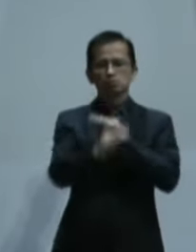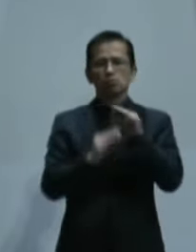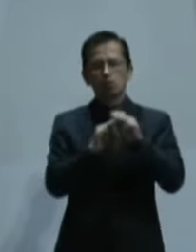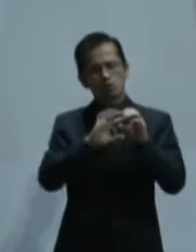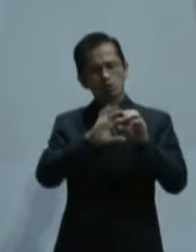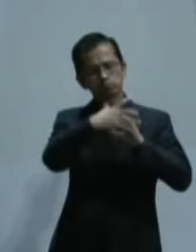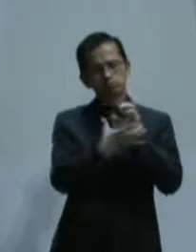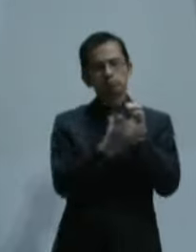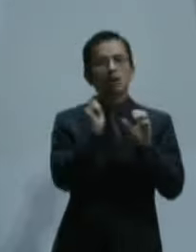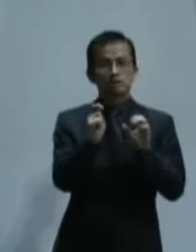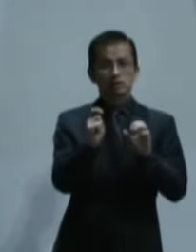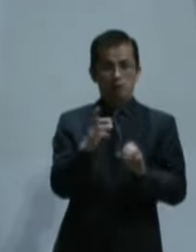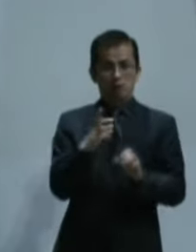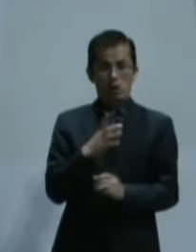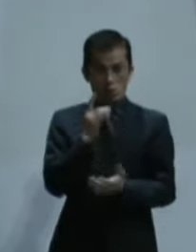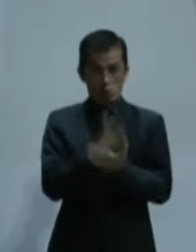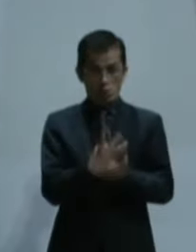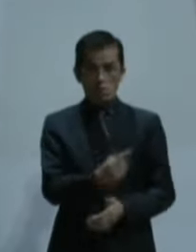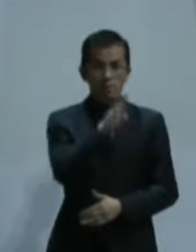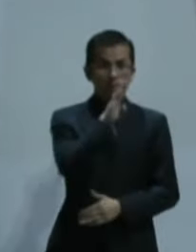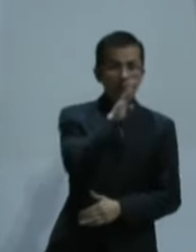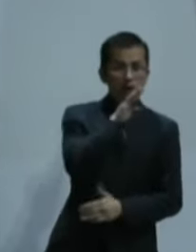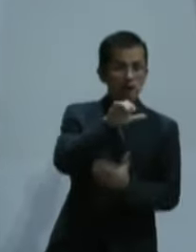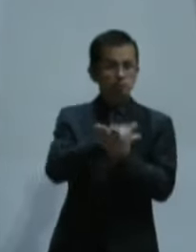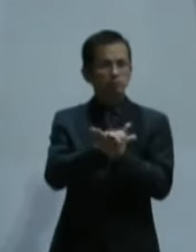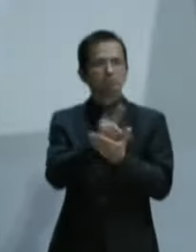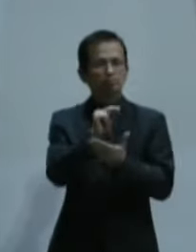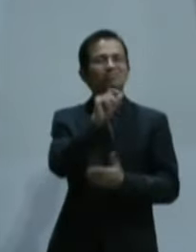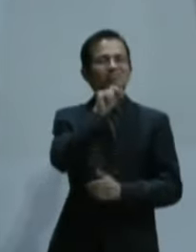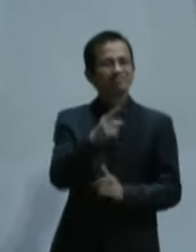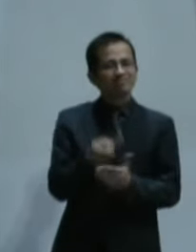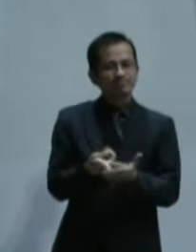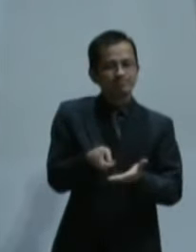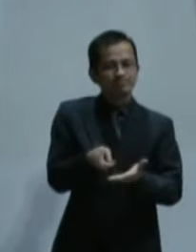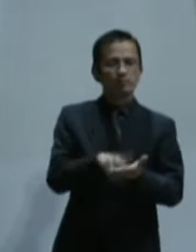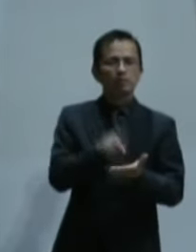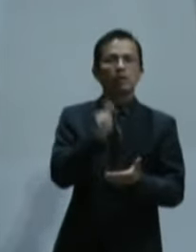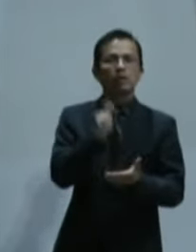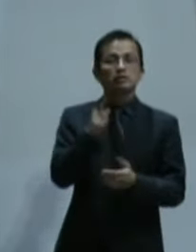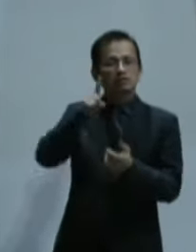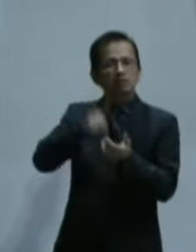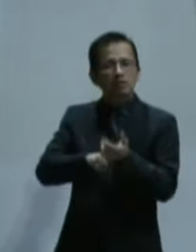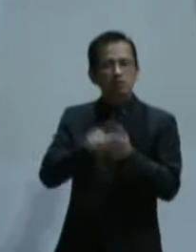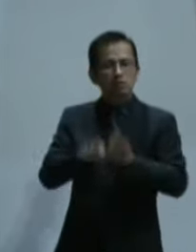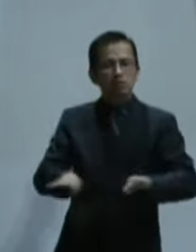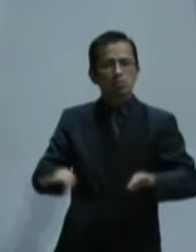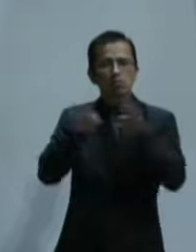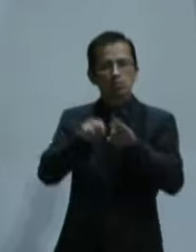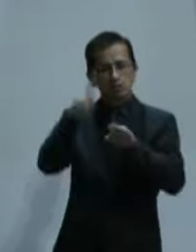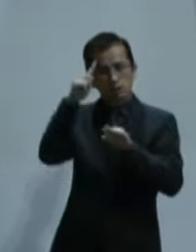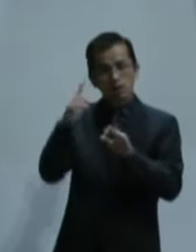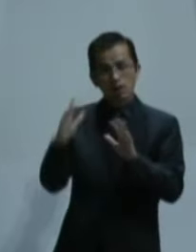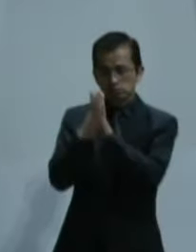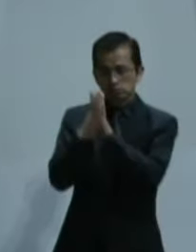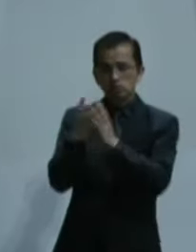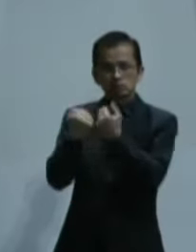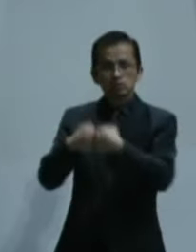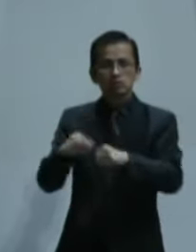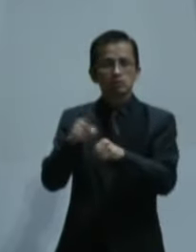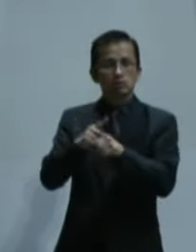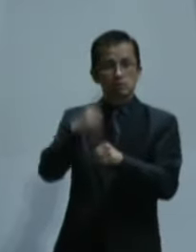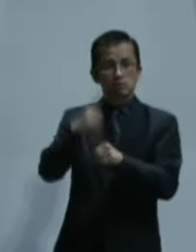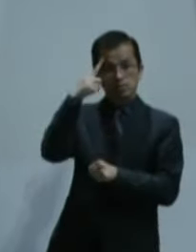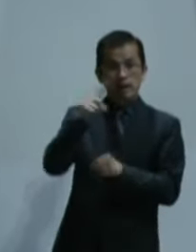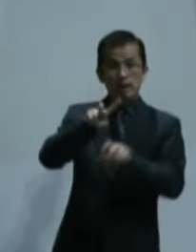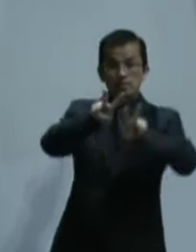solamente somos madres y esposas sino que también ocupamos un rol de Gran importancia en la sociedad tanto